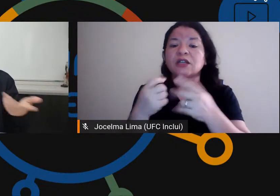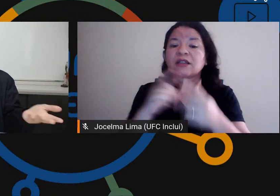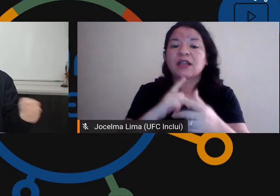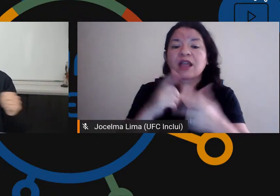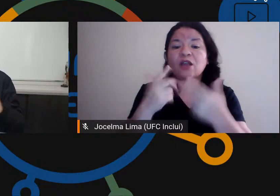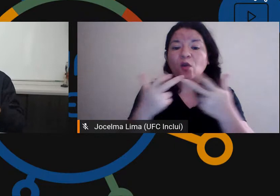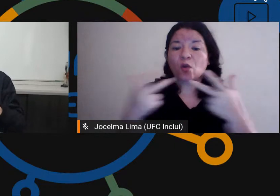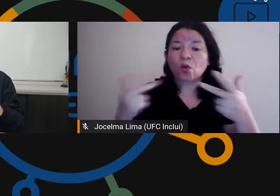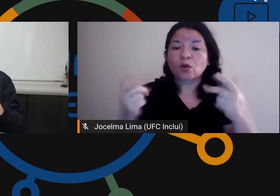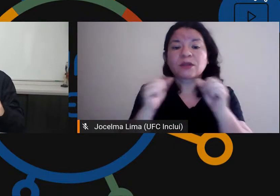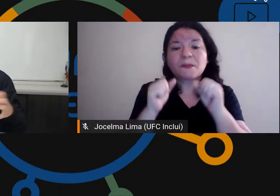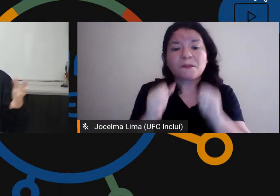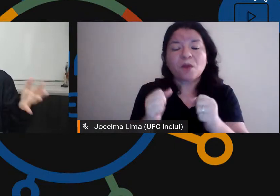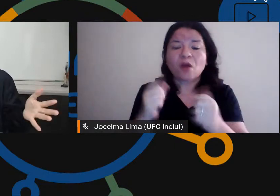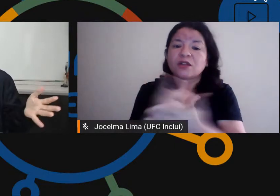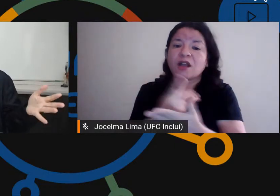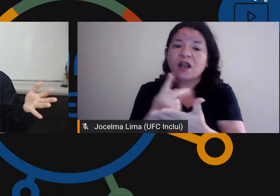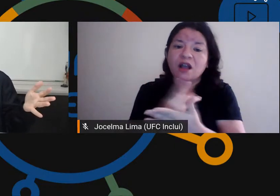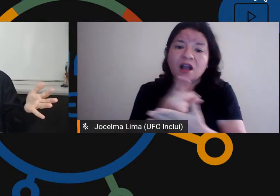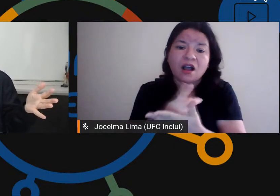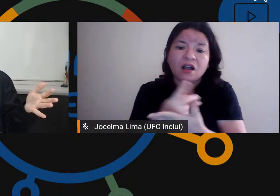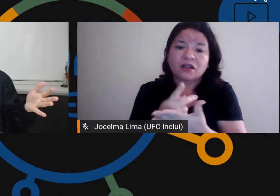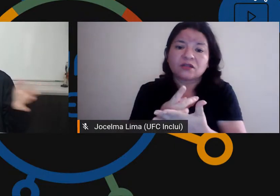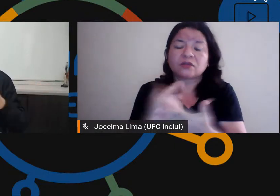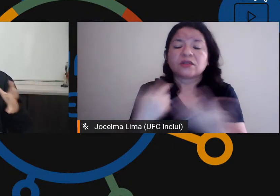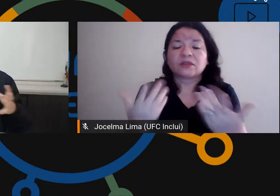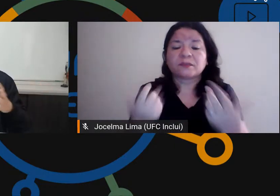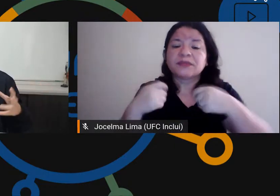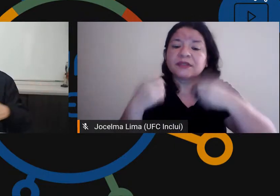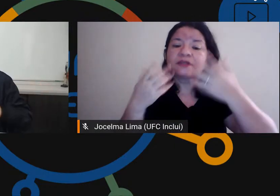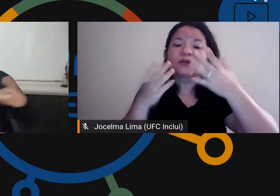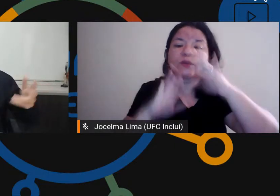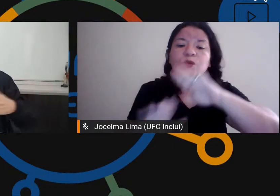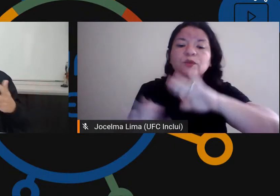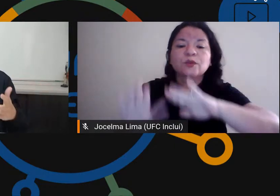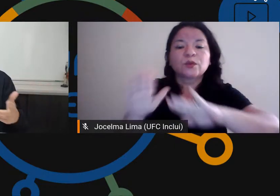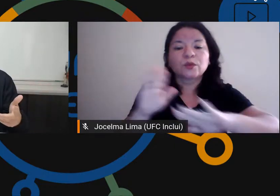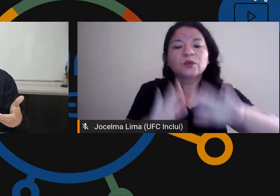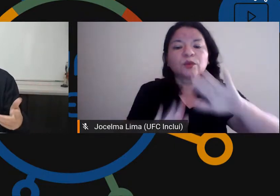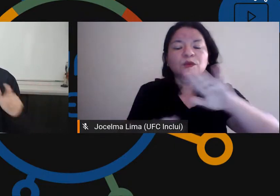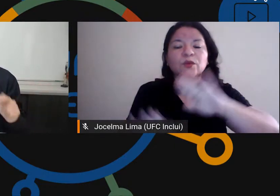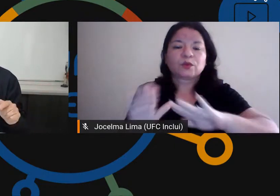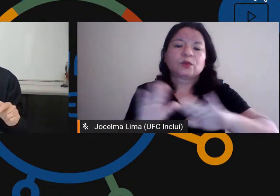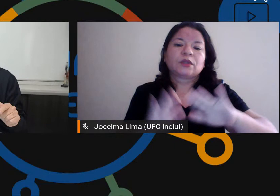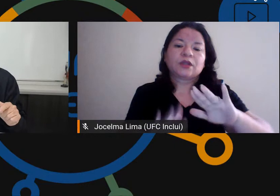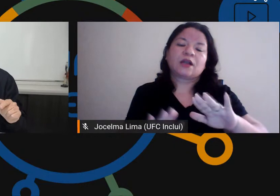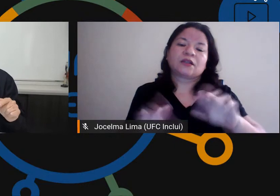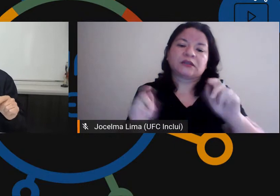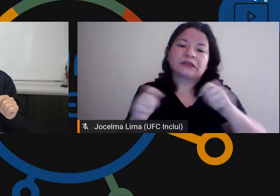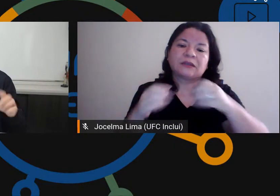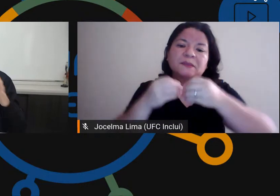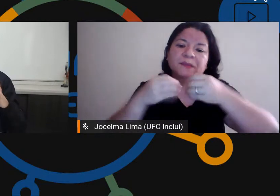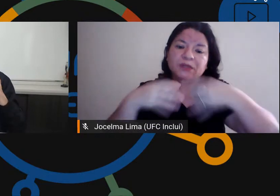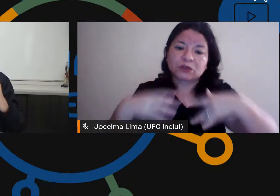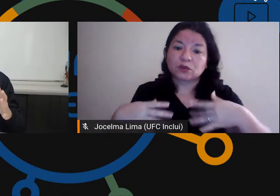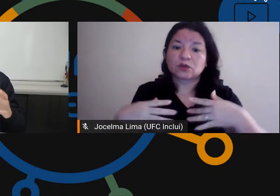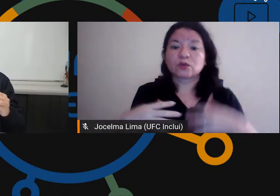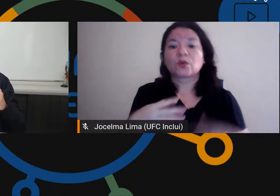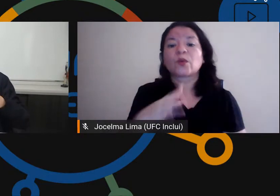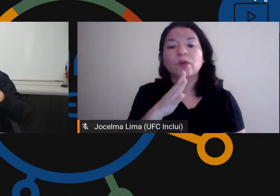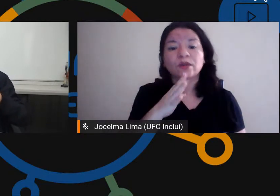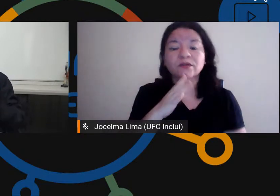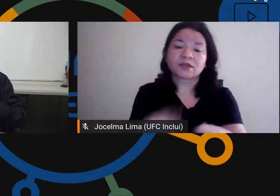com remédio, por exemplo? Tem que tomar cuidado. Porque depois que você solta, você pode causar prejuízo e conhecimento também. Então, você tem que tomar